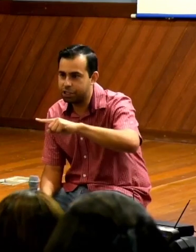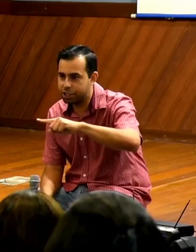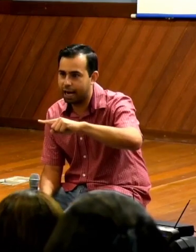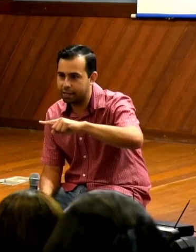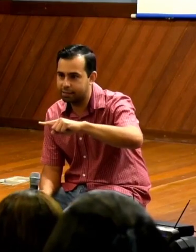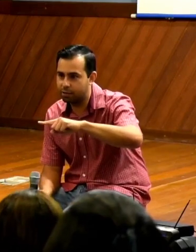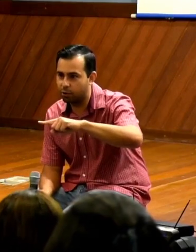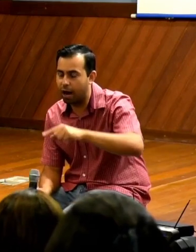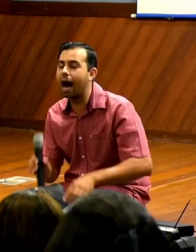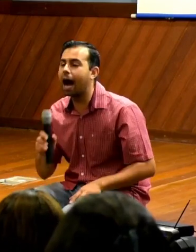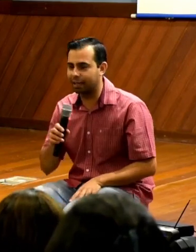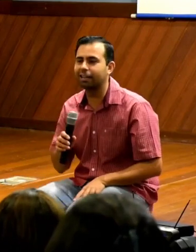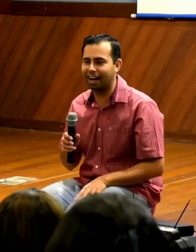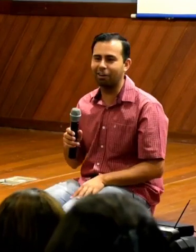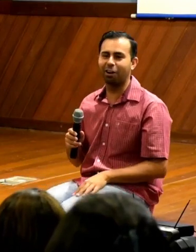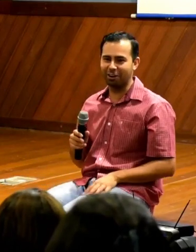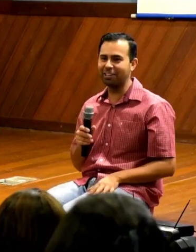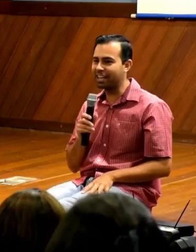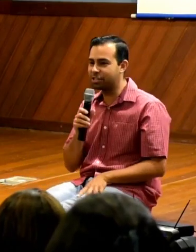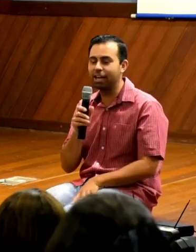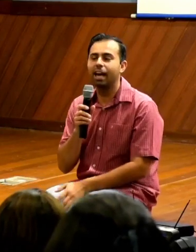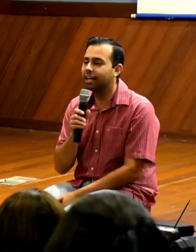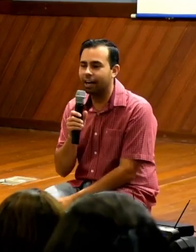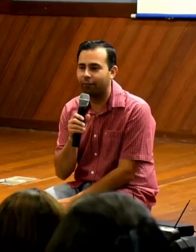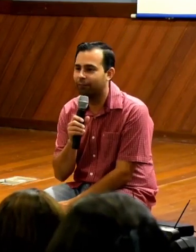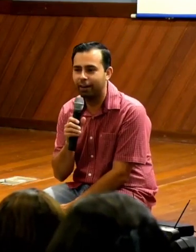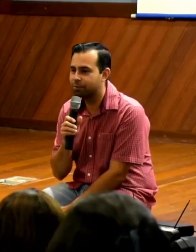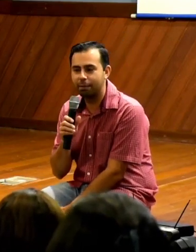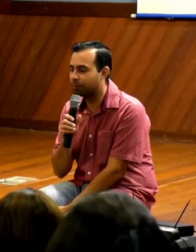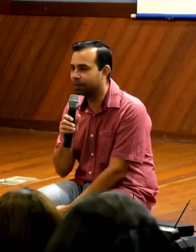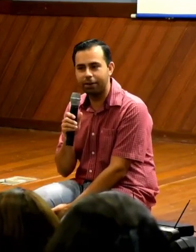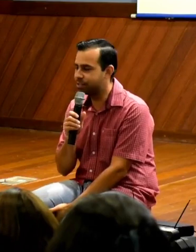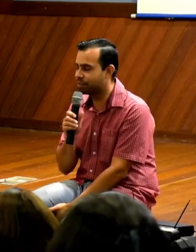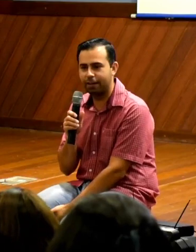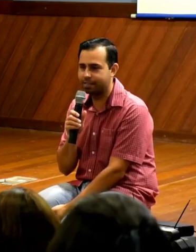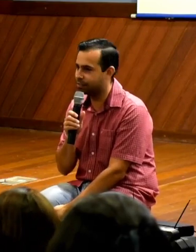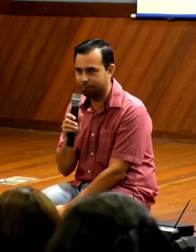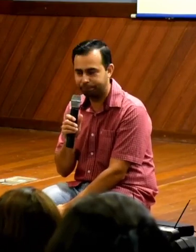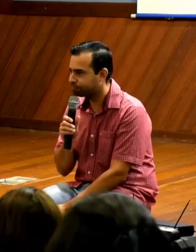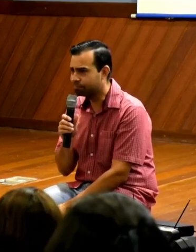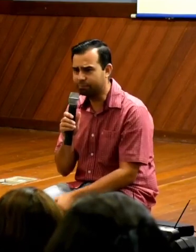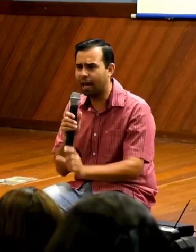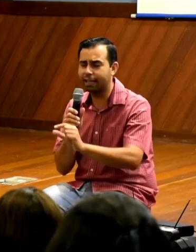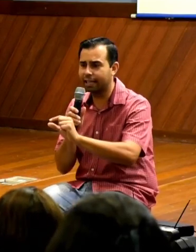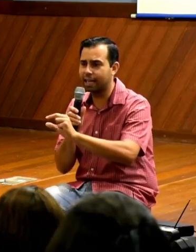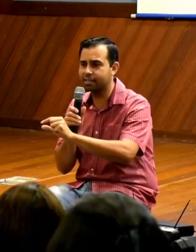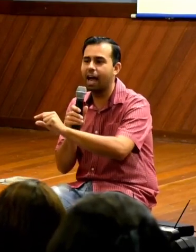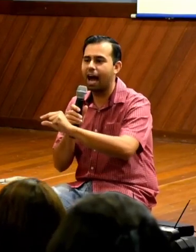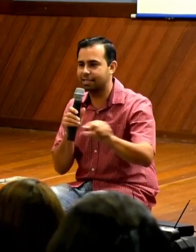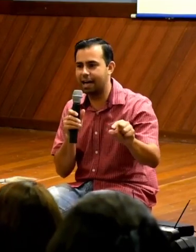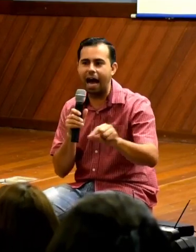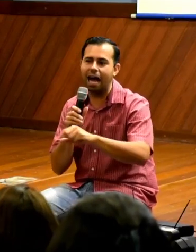Ah, você tá de indicar assim com... Ah, tá, agora que eu entendi. Não, sabe por... Não, a gente não faz isso. Até aquele